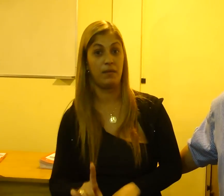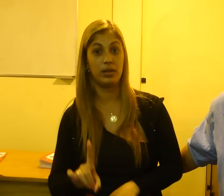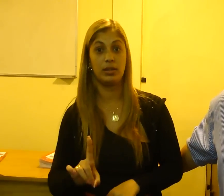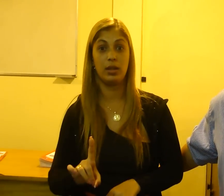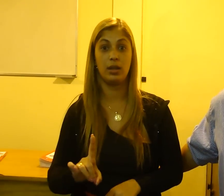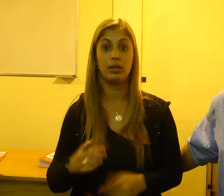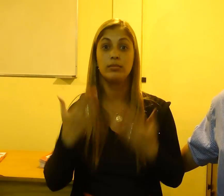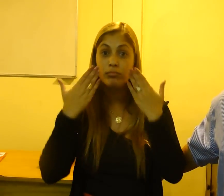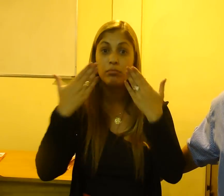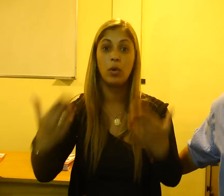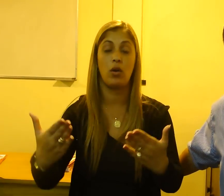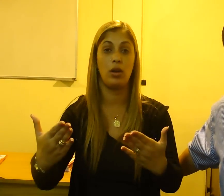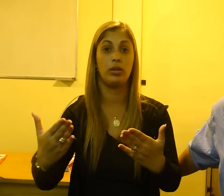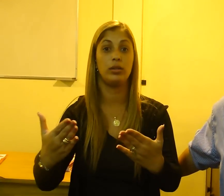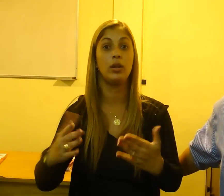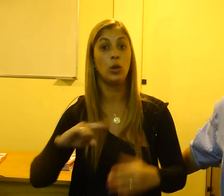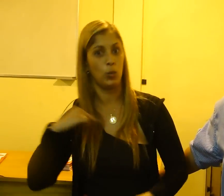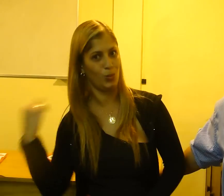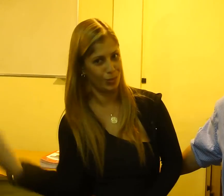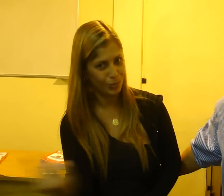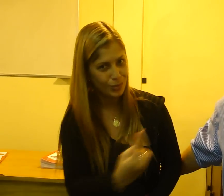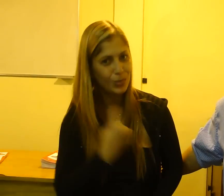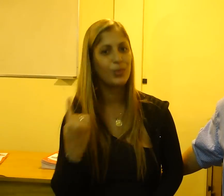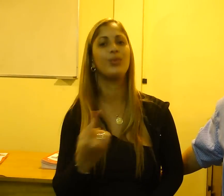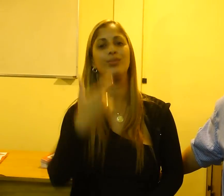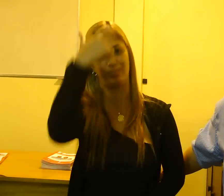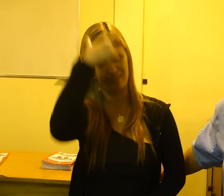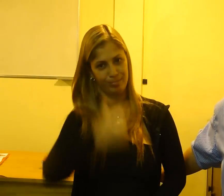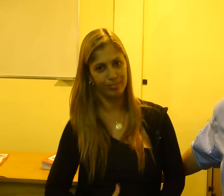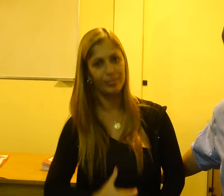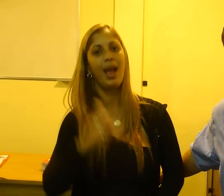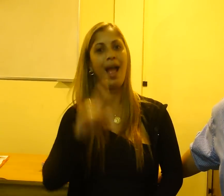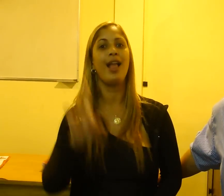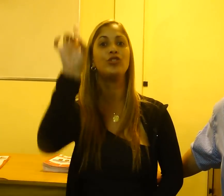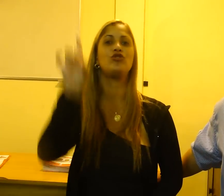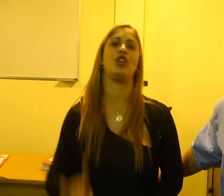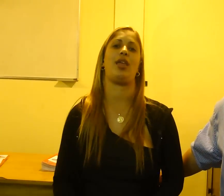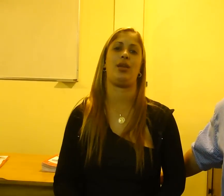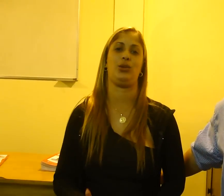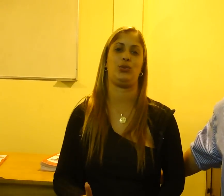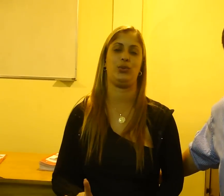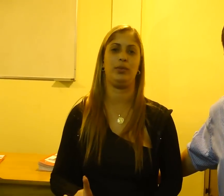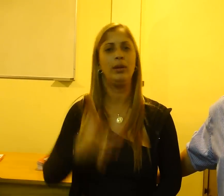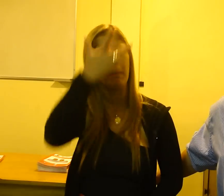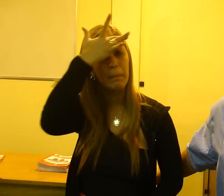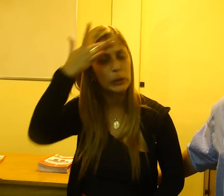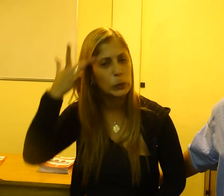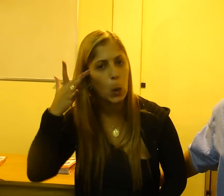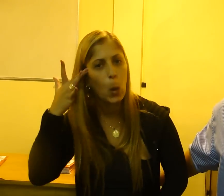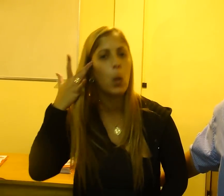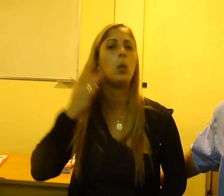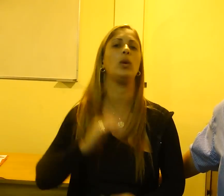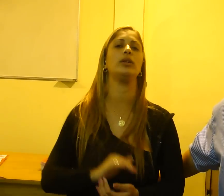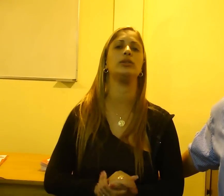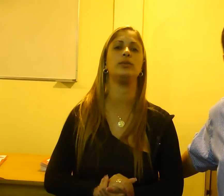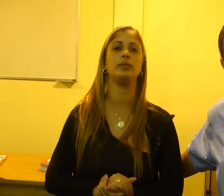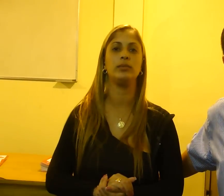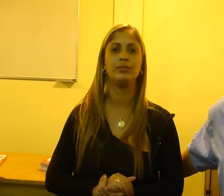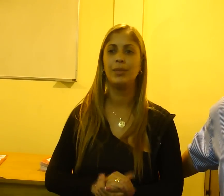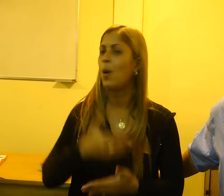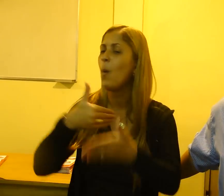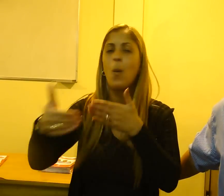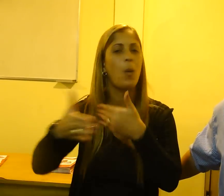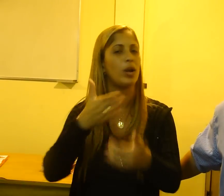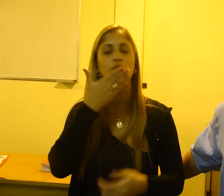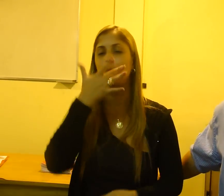se manifeste. Porque todos são sujeitos de direitos, pessoas, seres